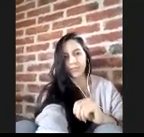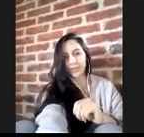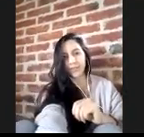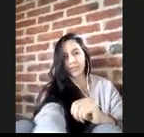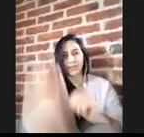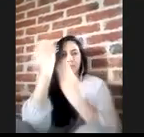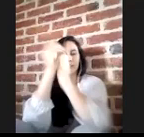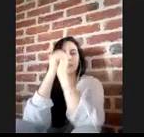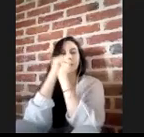Uh-huh. ¿Alguien más, chicos?